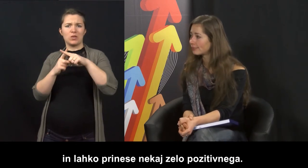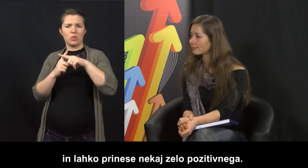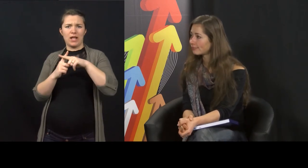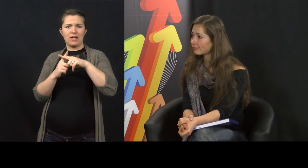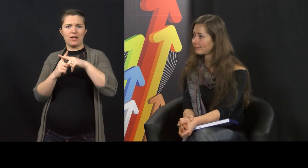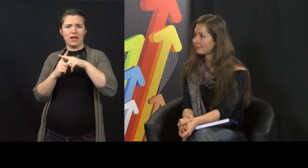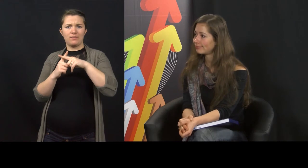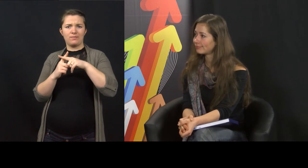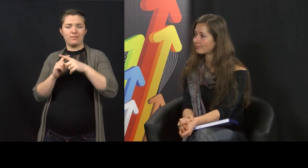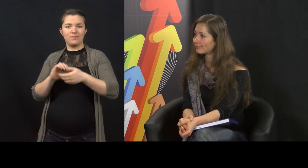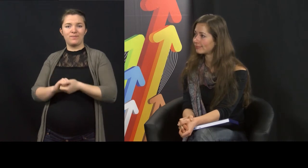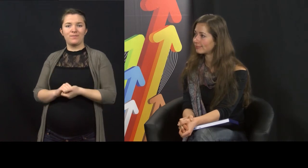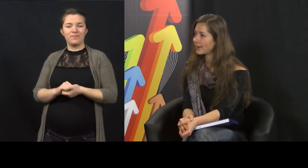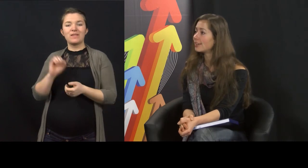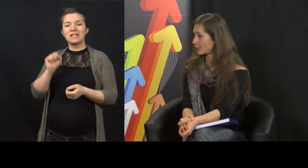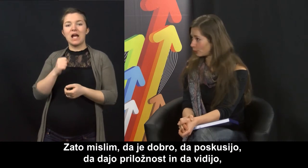pozitivnega.